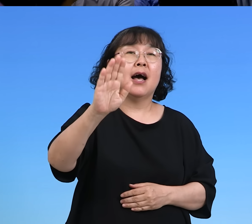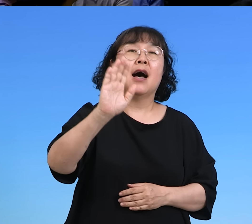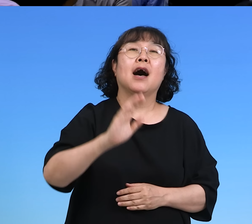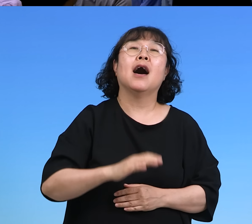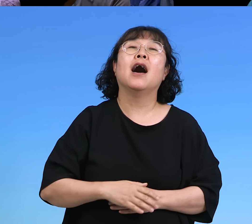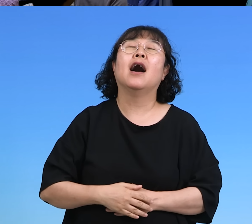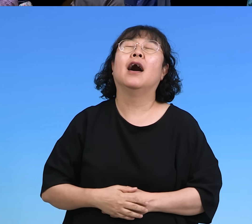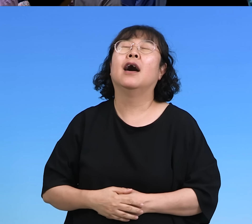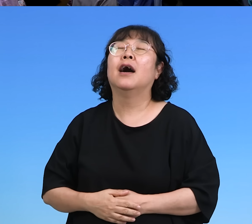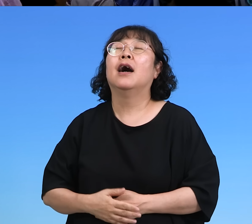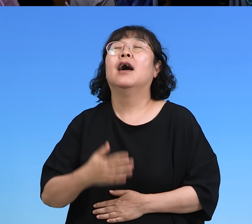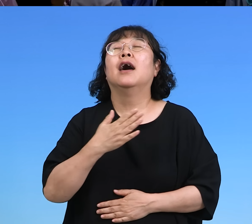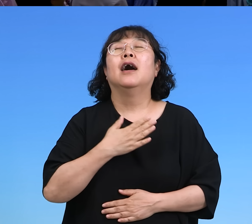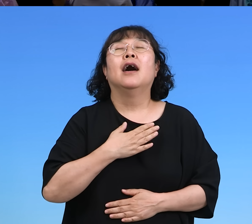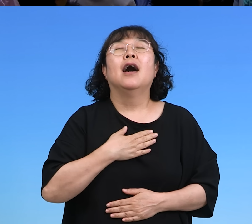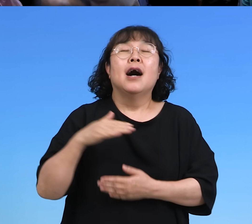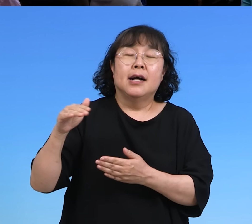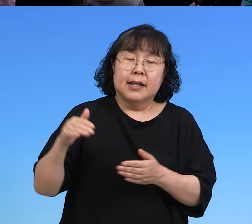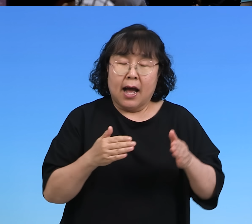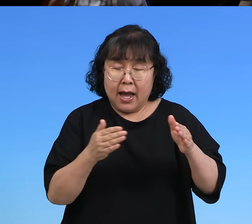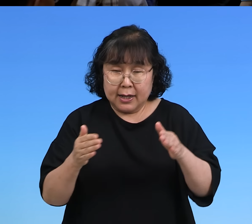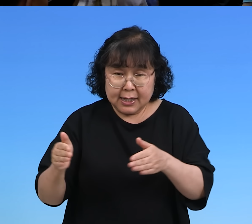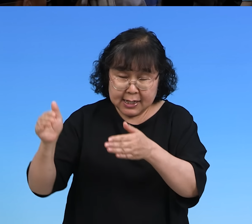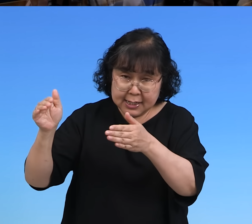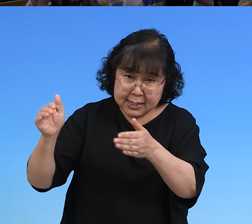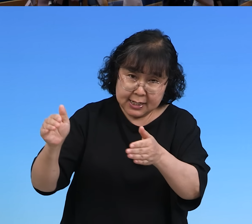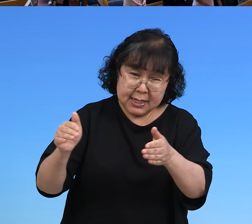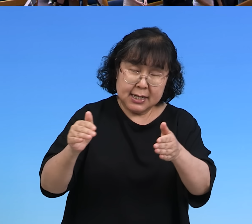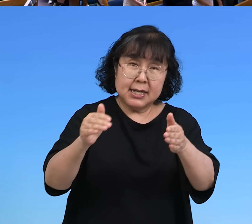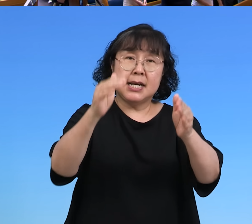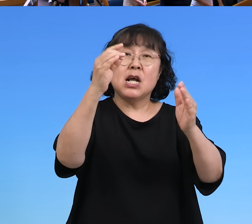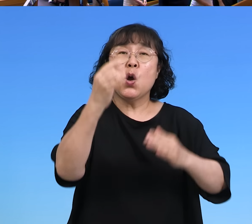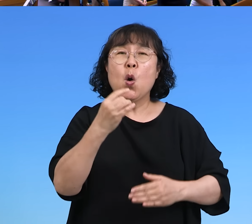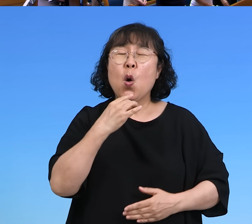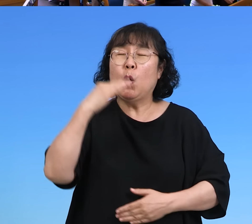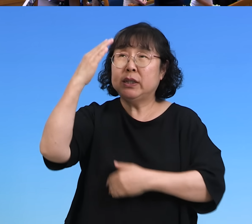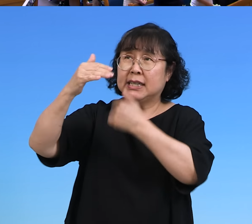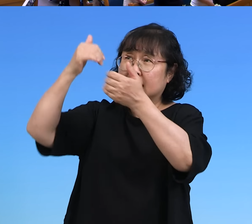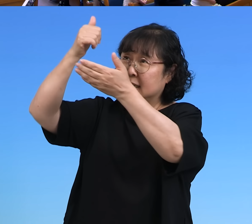나의 길 오직 그가 아시나니.